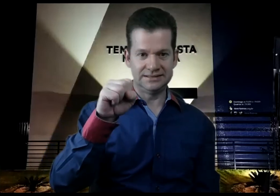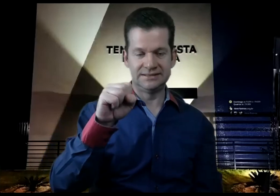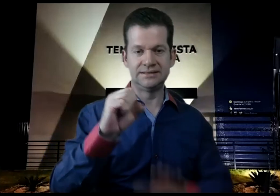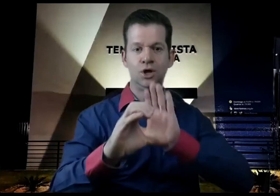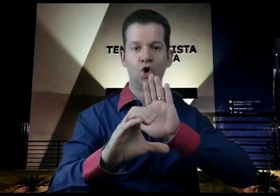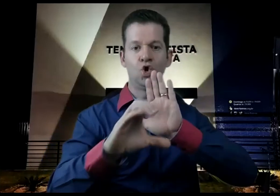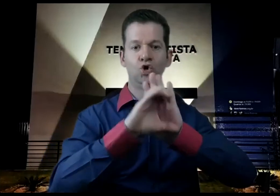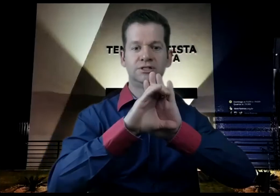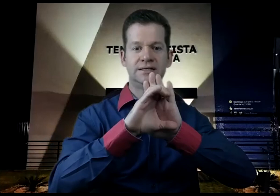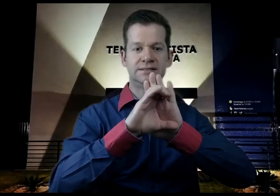Colossenses. Colossenses.